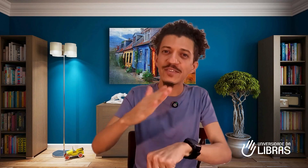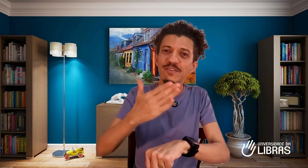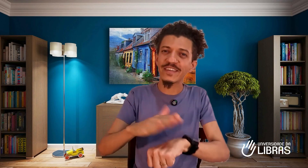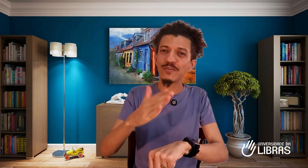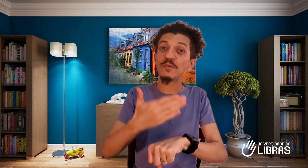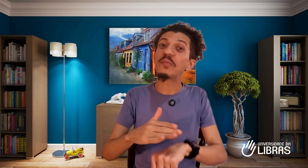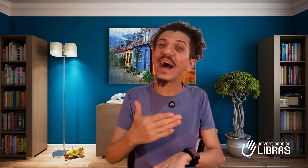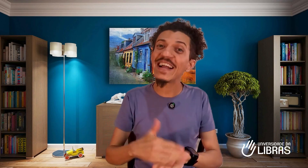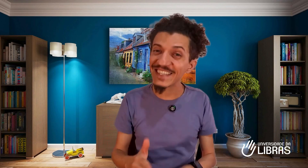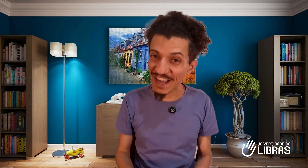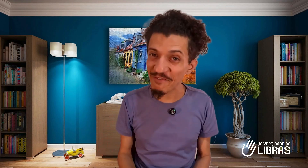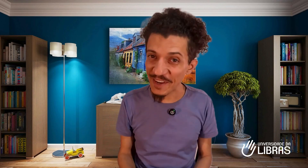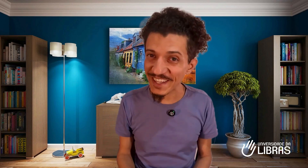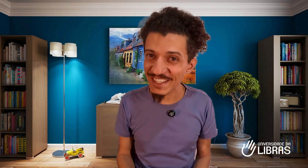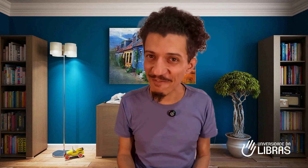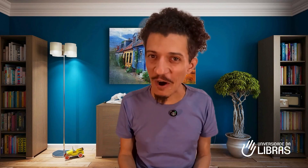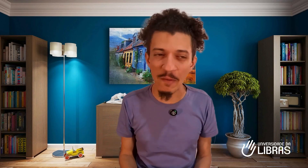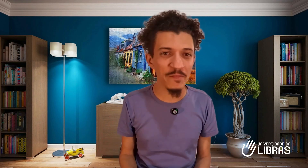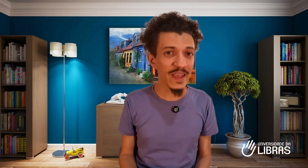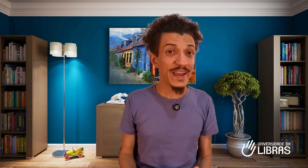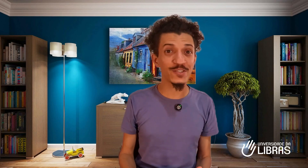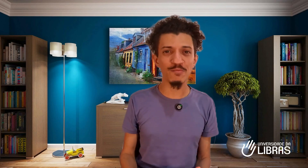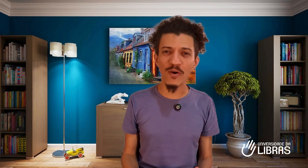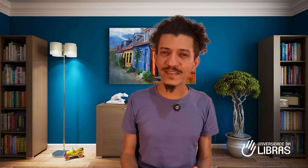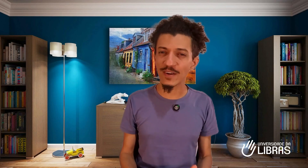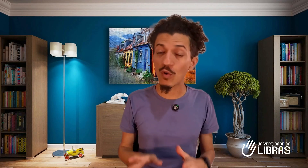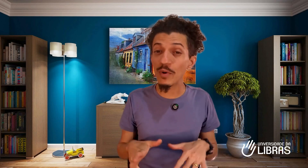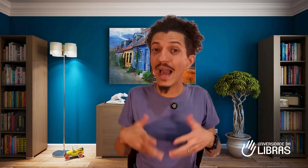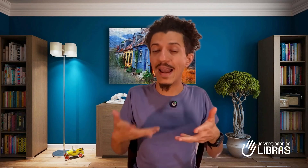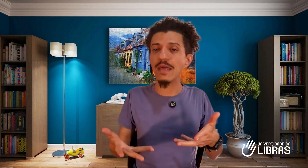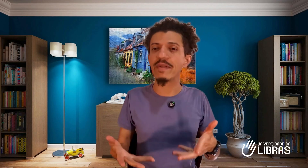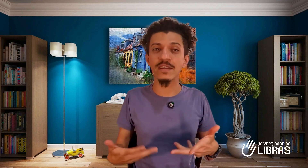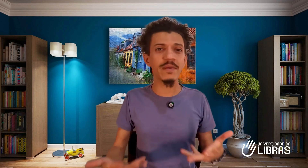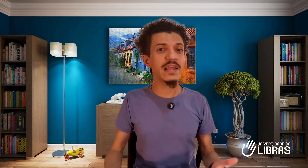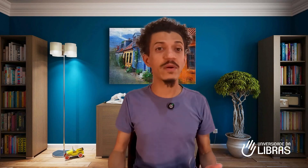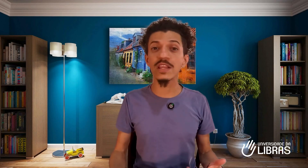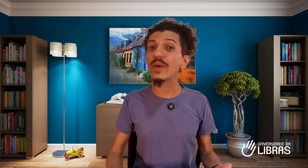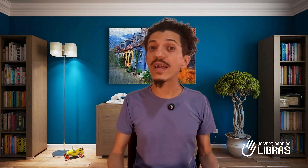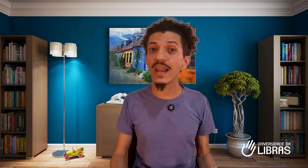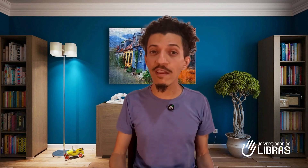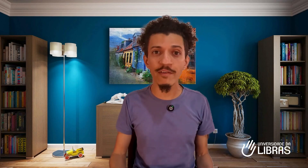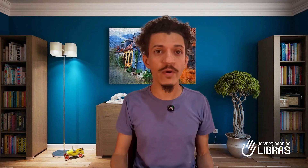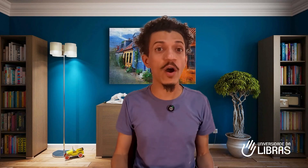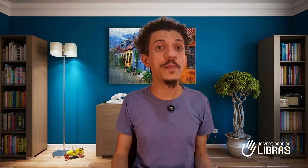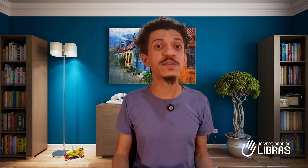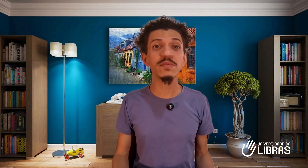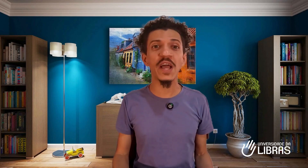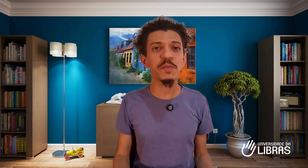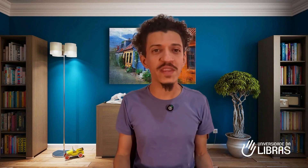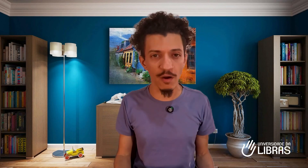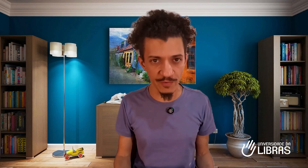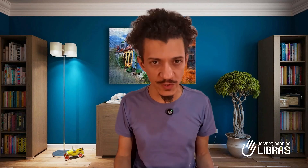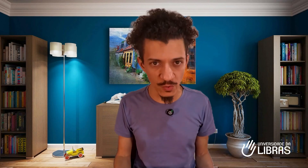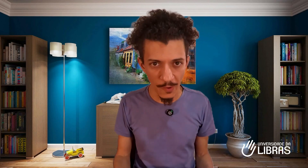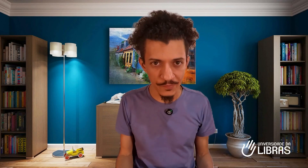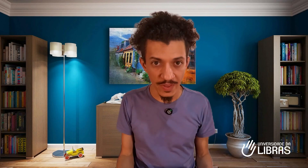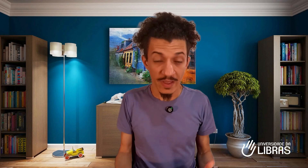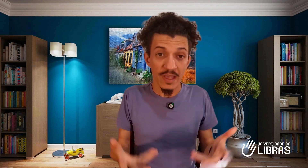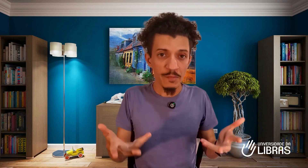sinal de prática é feito dessa forma. Isso mostra como que a Libras é uma língua tão incrível e ao mesmo tempo tão visual. Por